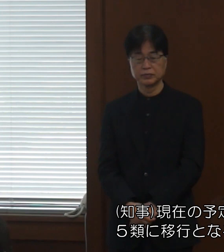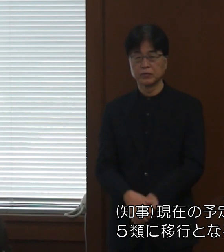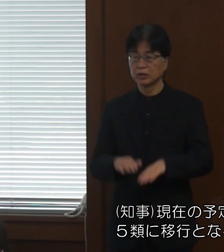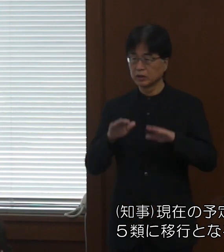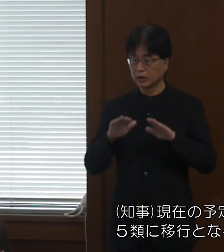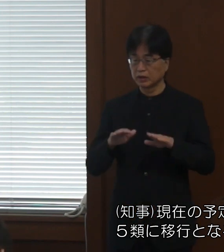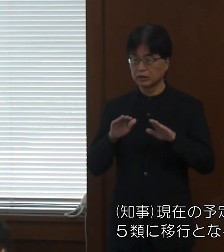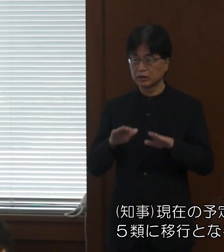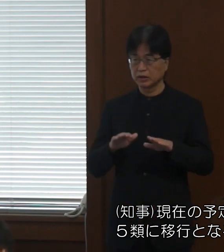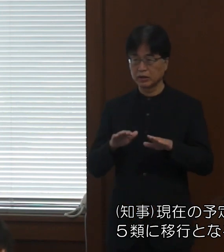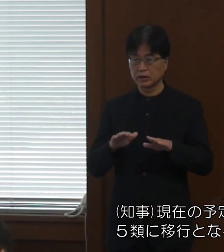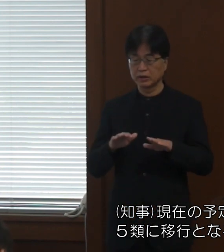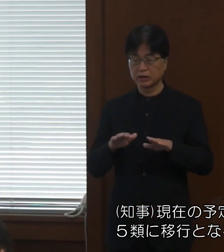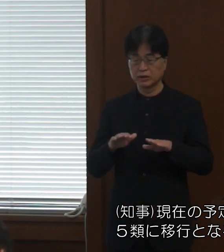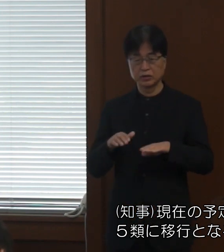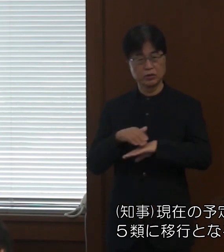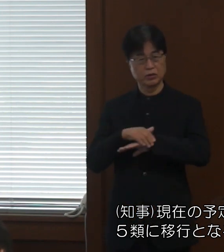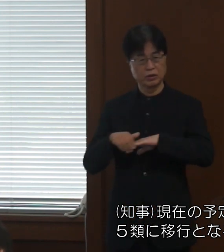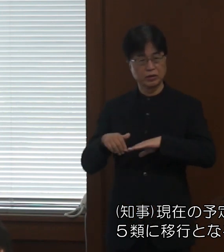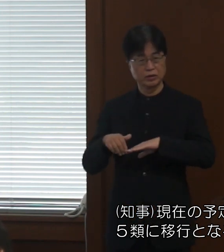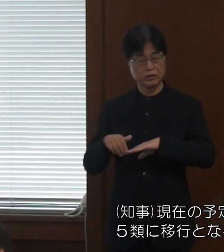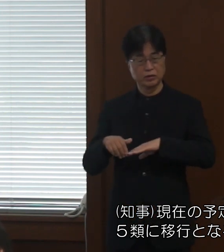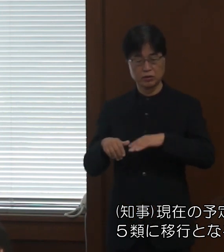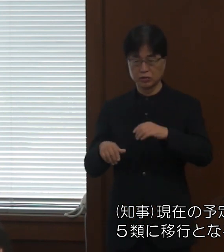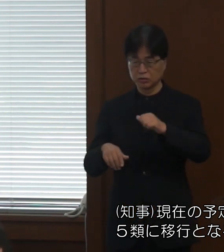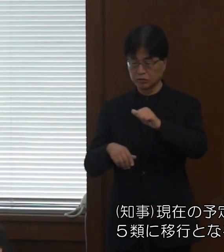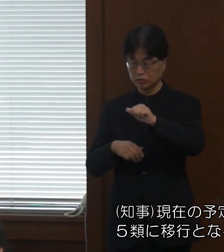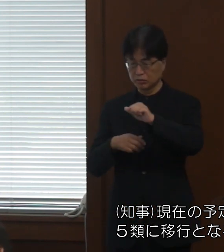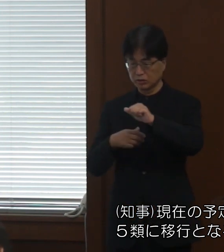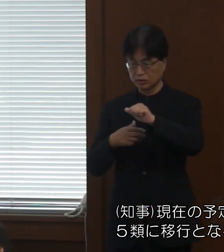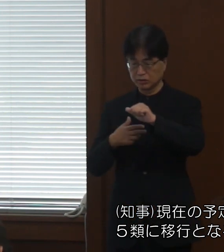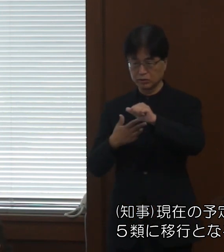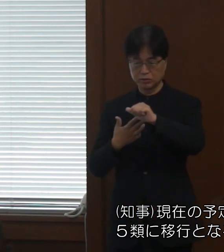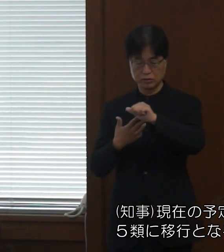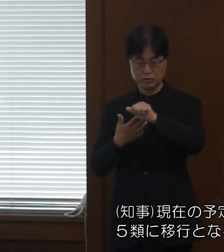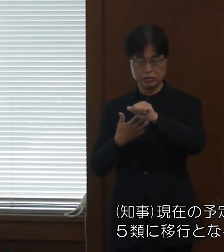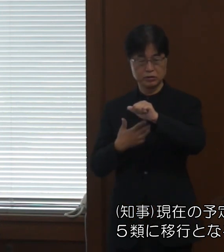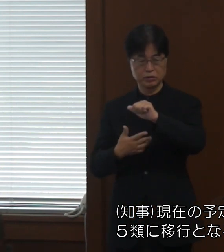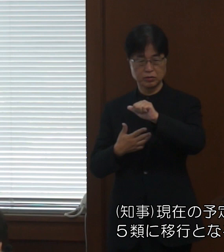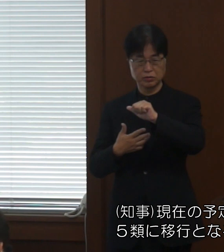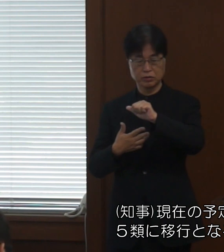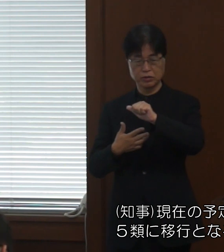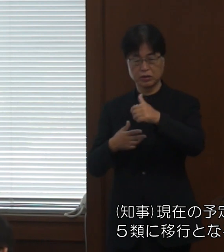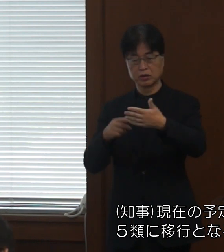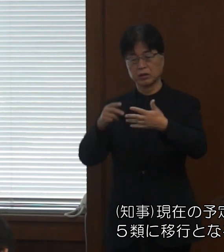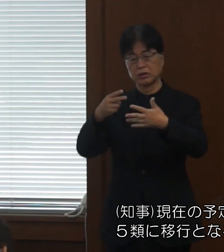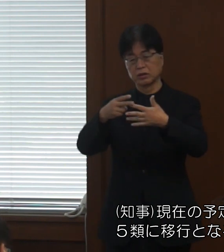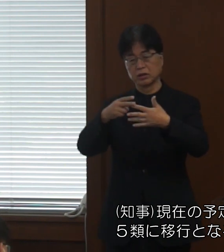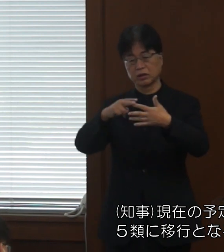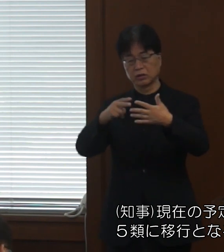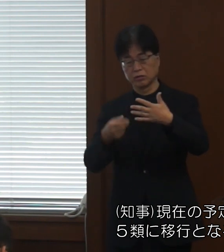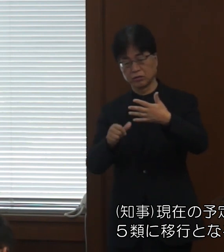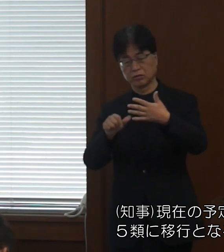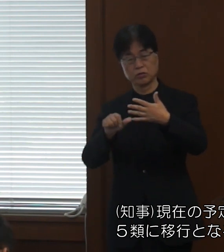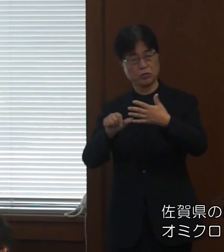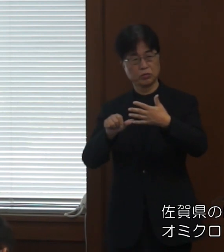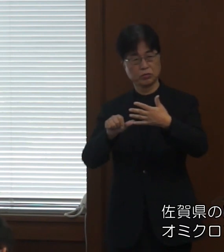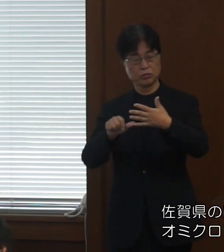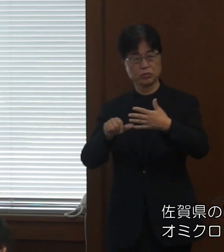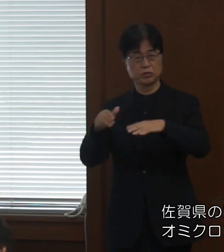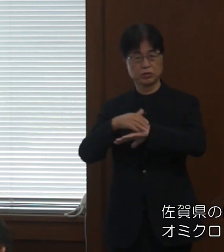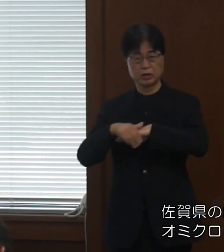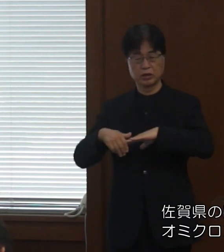現在の予定では5月8日に5類になる見込みになってい